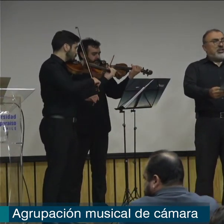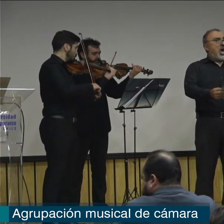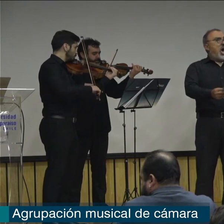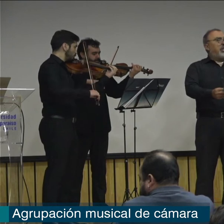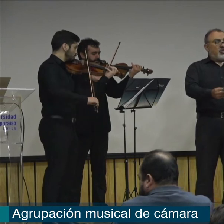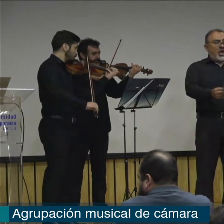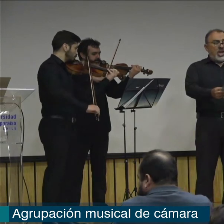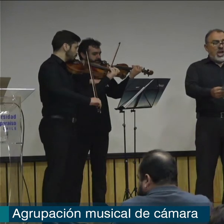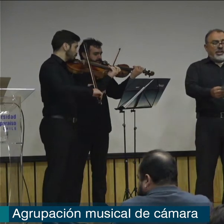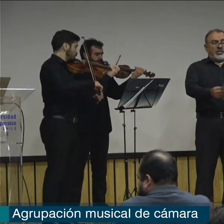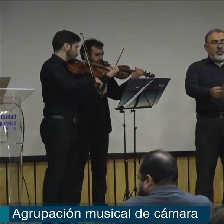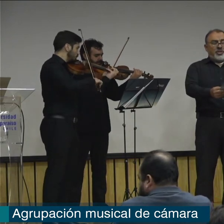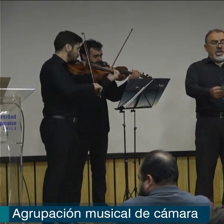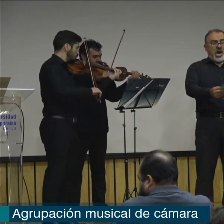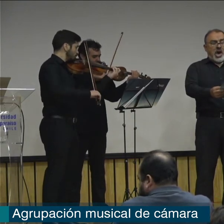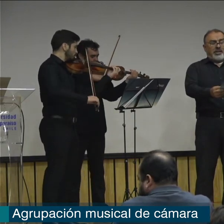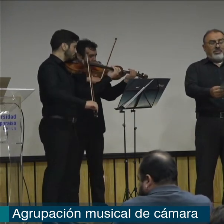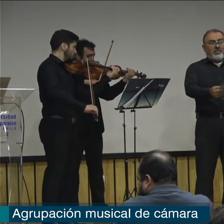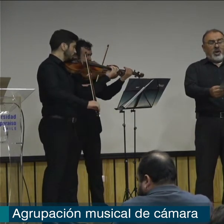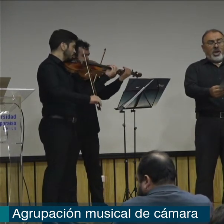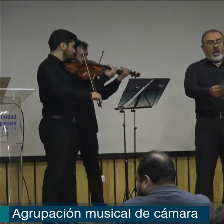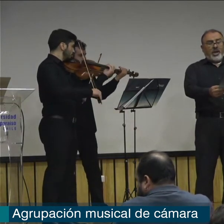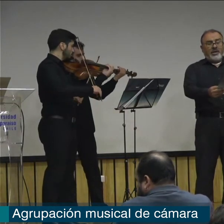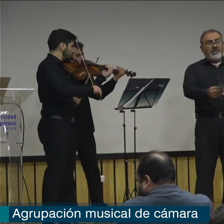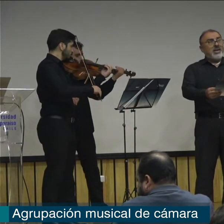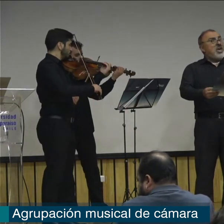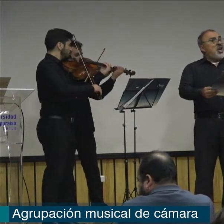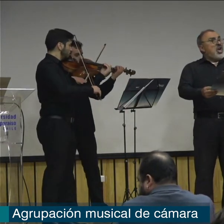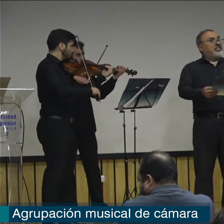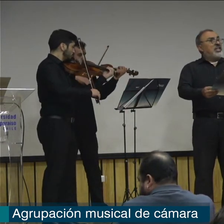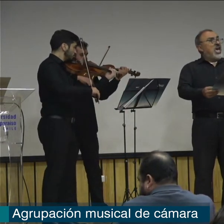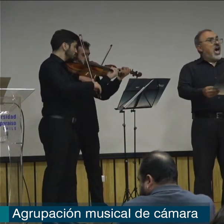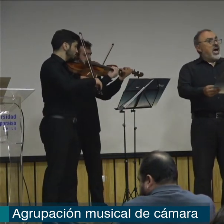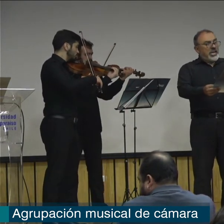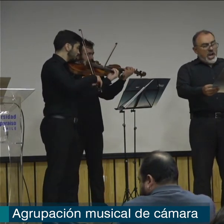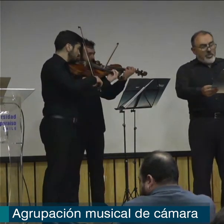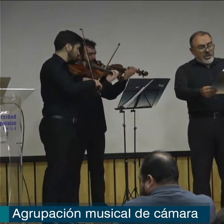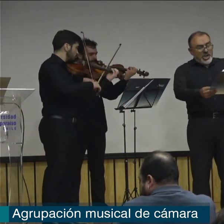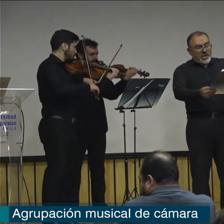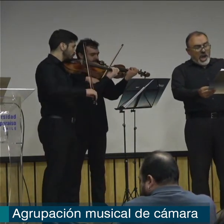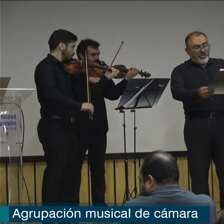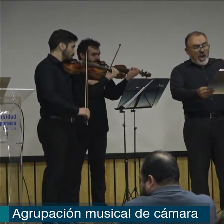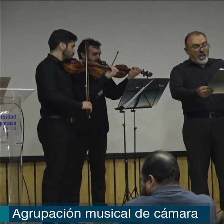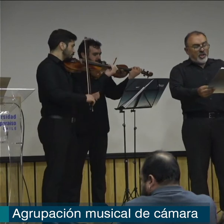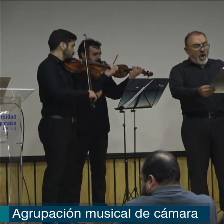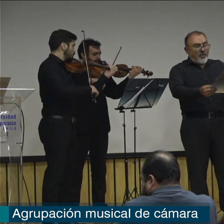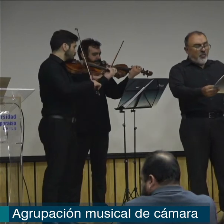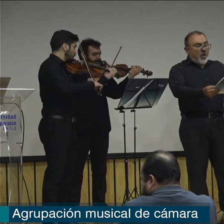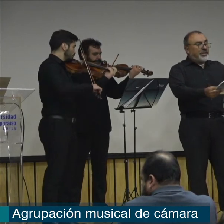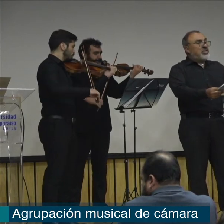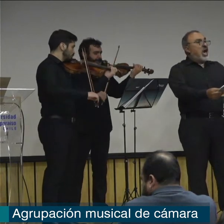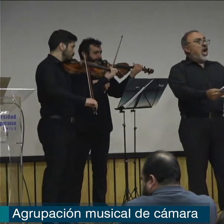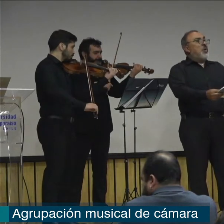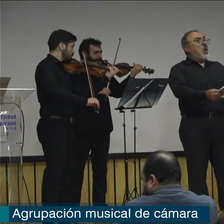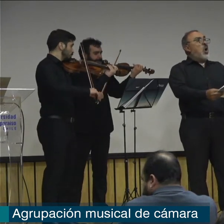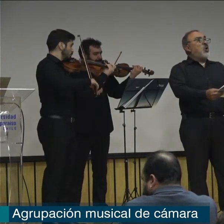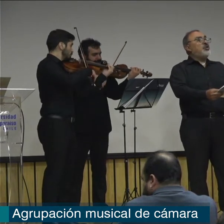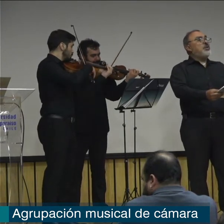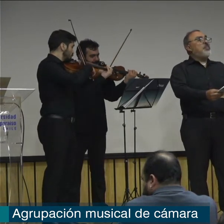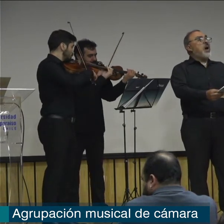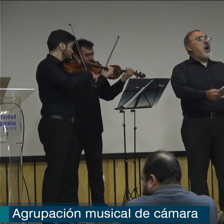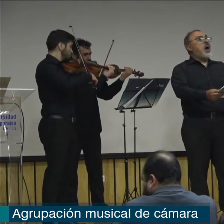va orientando al estudiante es la que brilla dando fuerza